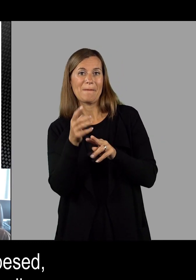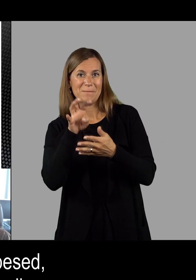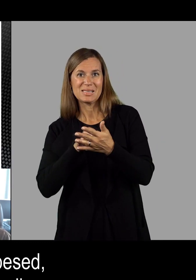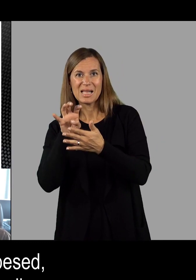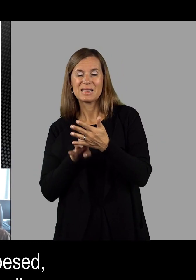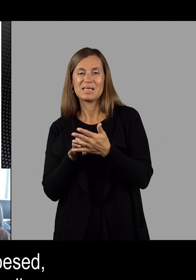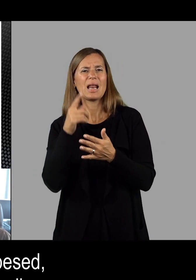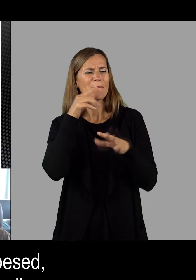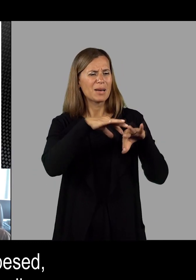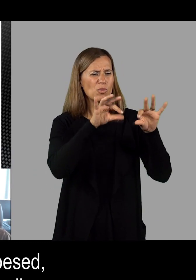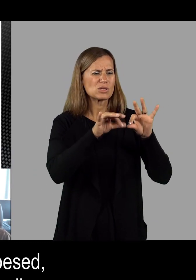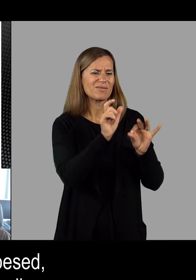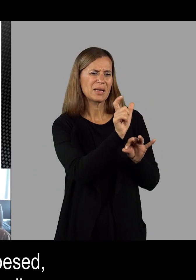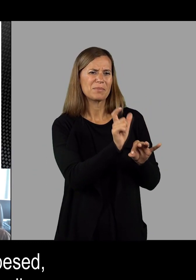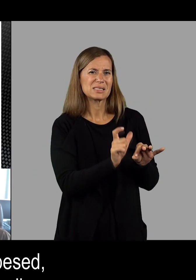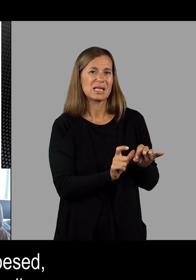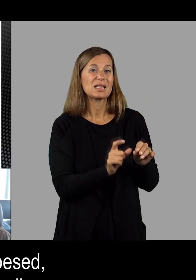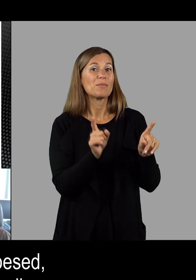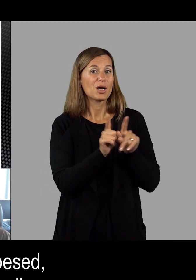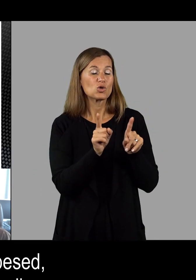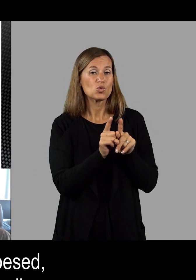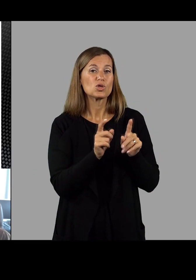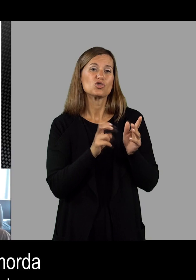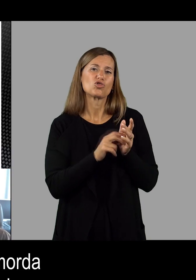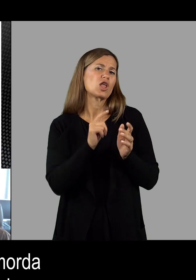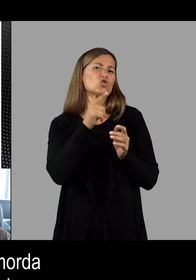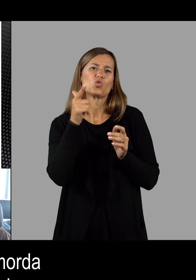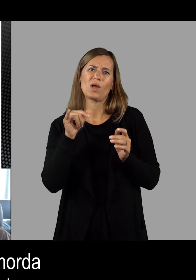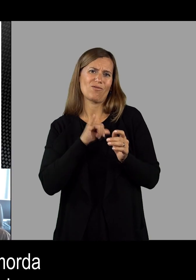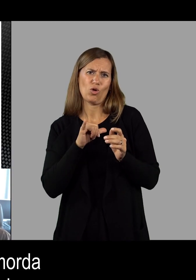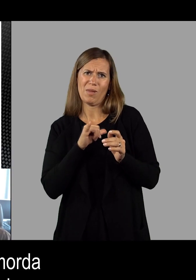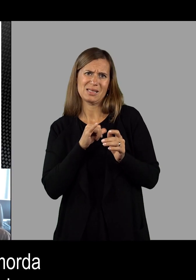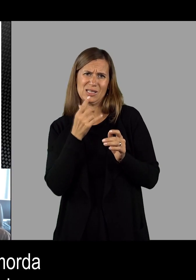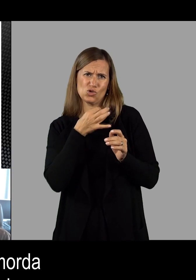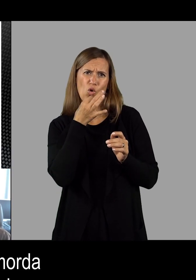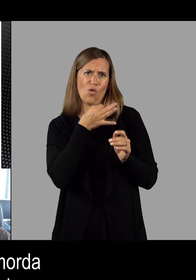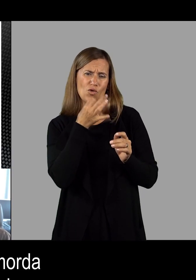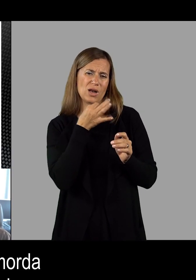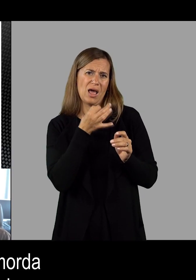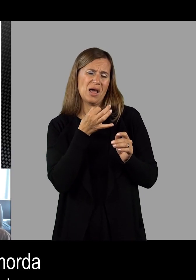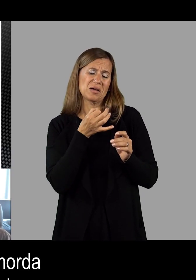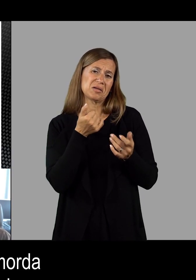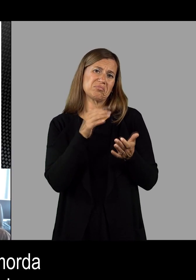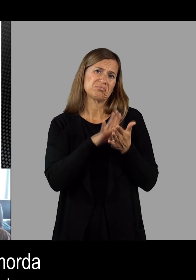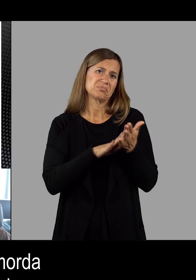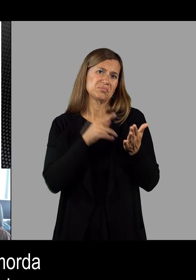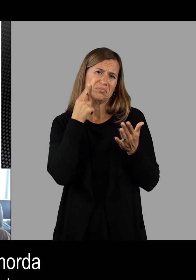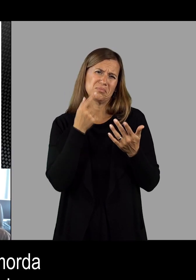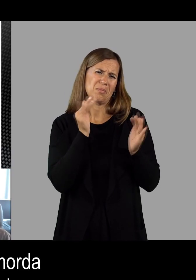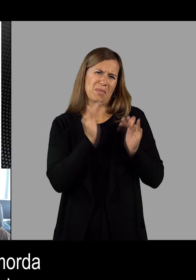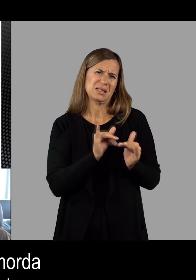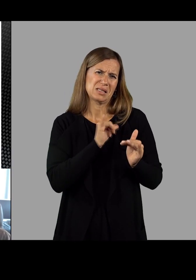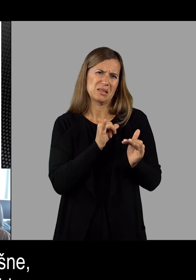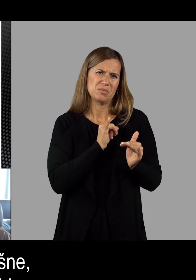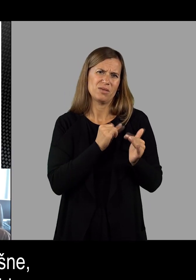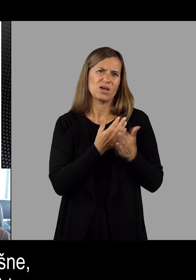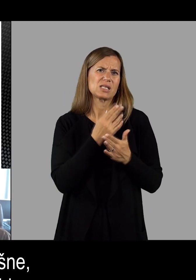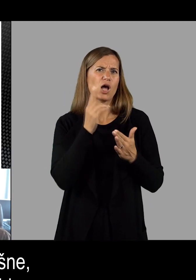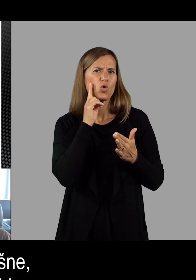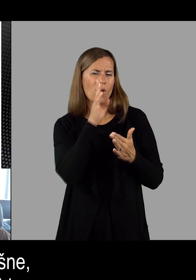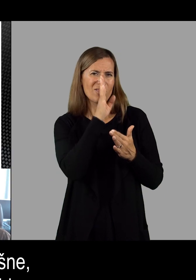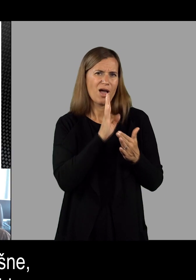besedilo, razpoznavanje besed, ampak tudi vse luščenje drugih informacij iz govora, ki so morda na prvi pogled manj zanimiva za